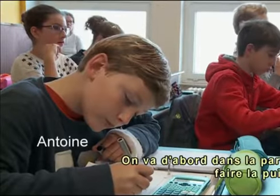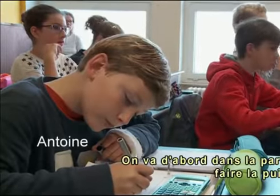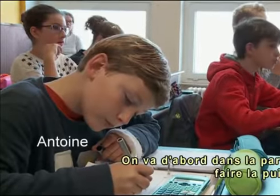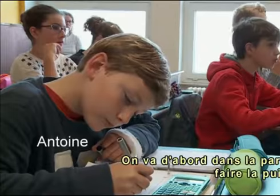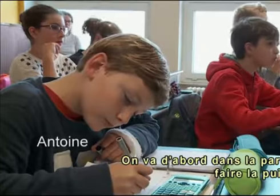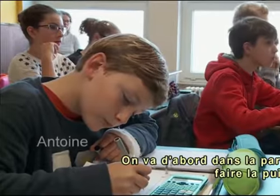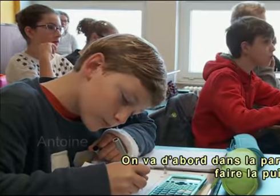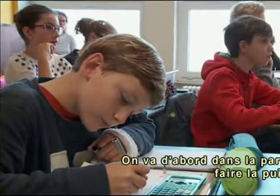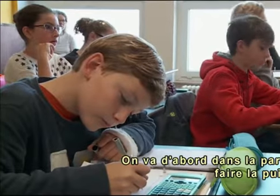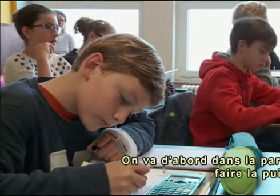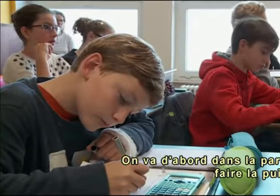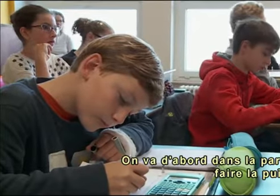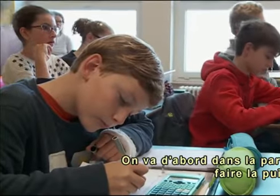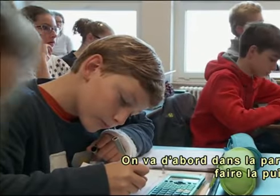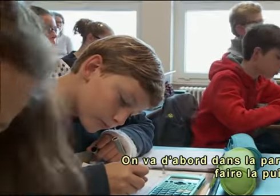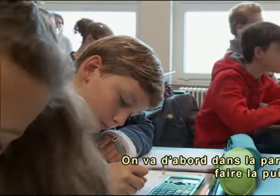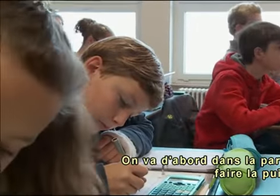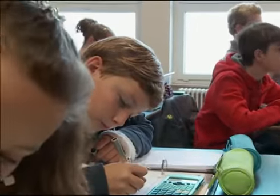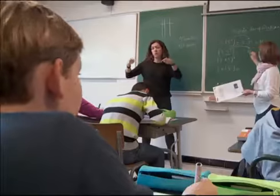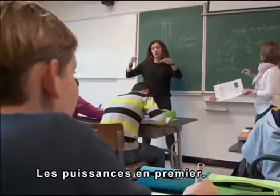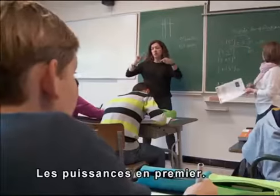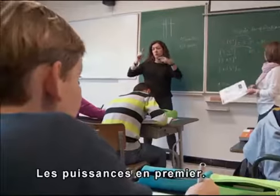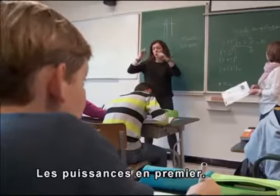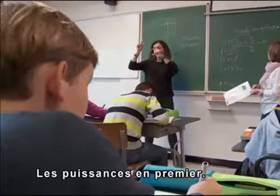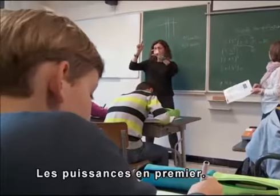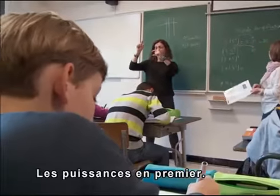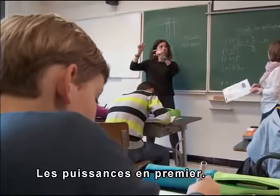On va d'abord, dans la parenthèse, faire la puissance.